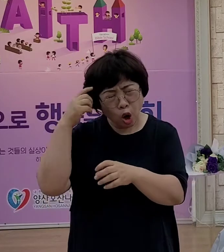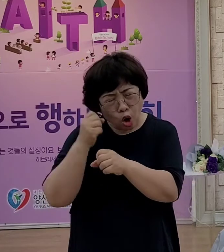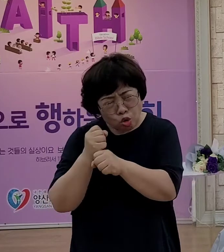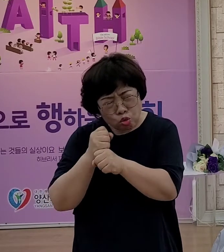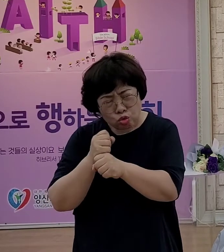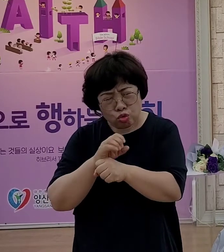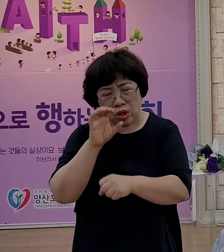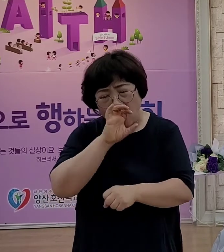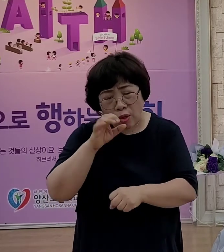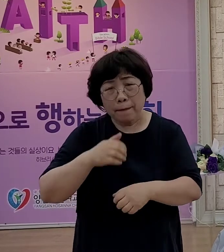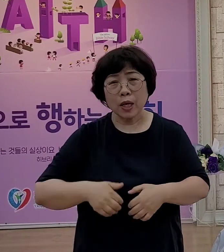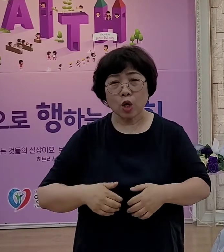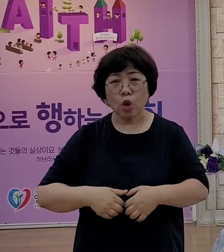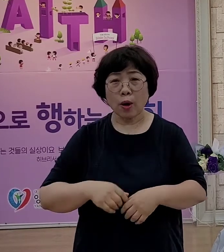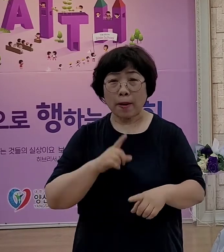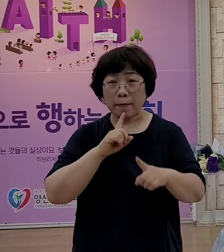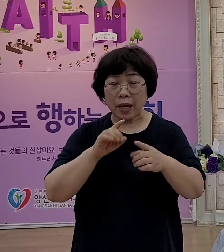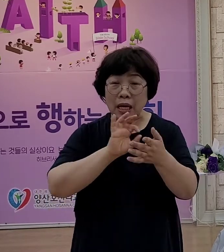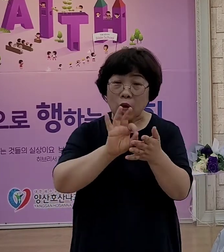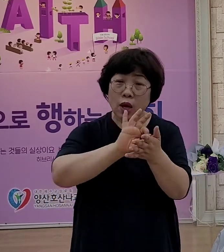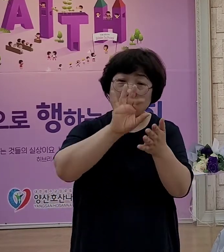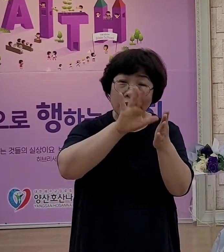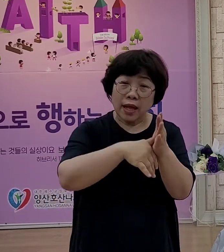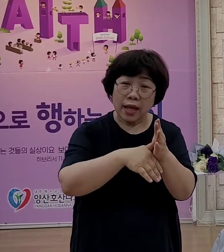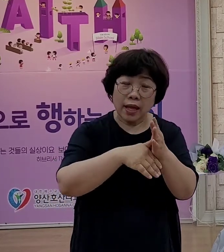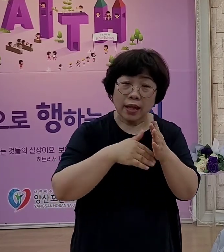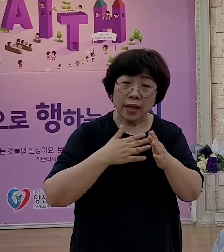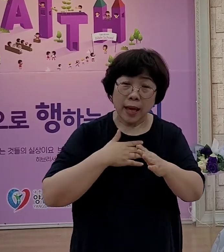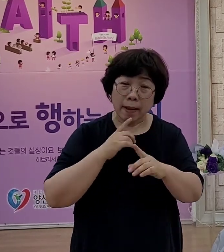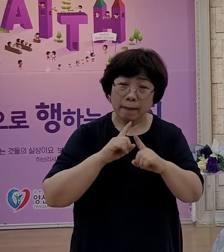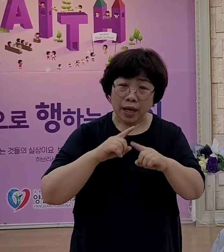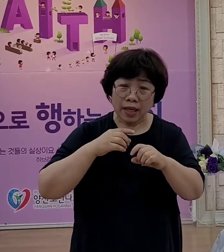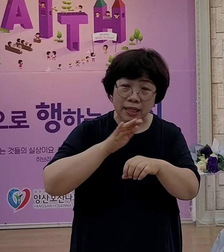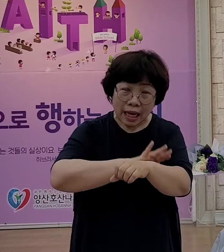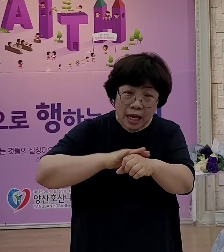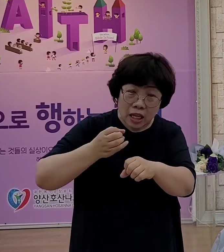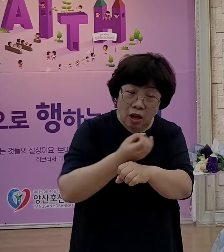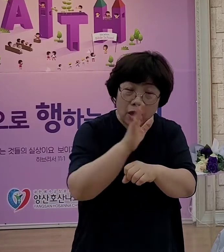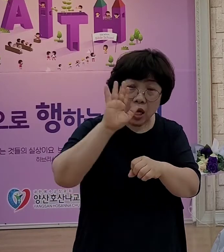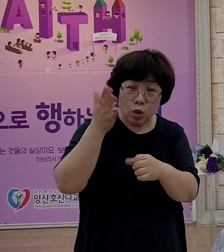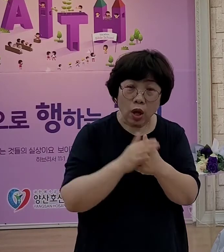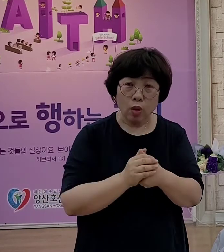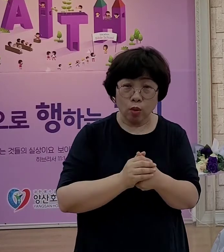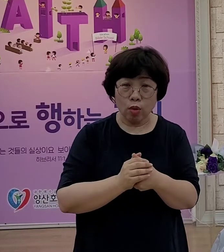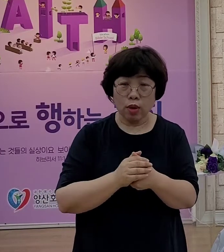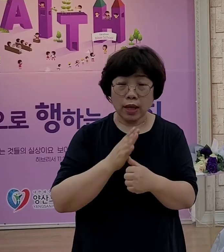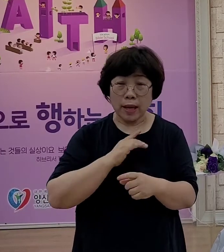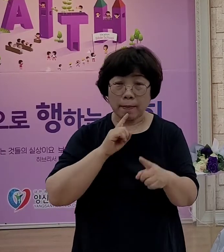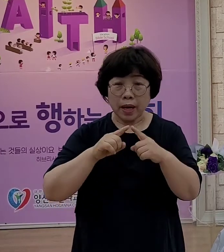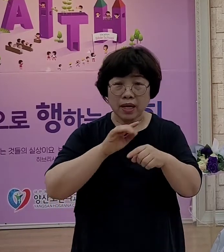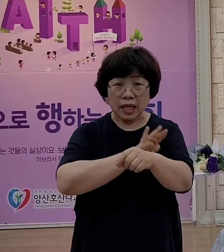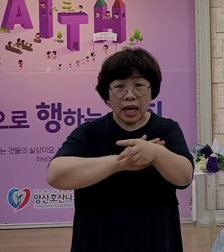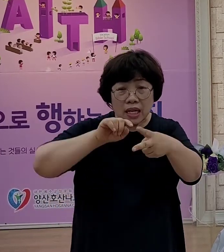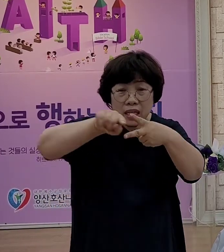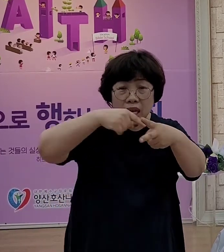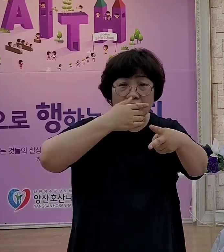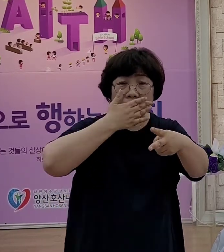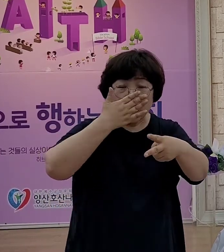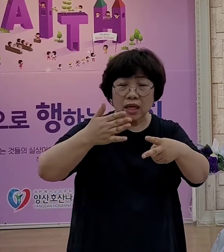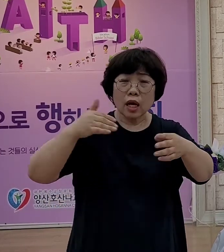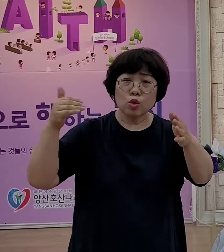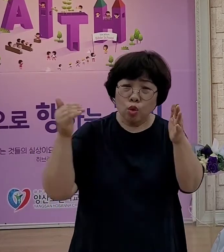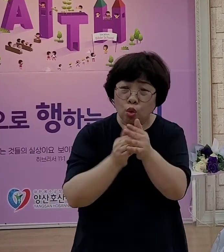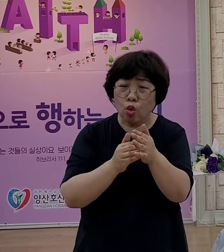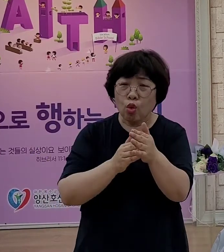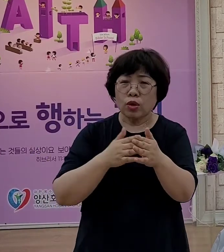돼요. 그래서 말을 할 때도 내 말이 들리고 내 말이 설득력이 있고 내 말을 이렇게 잘 들을 수